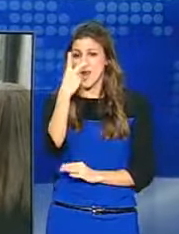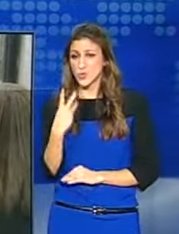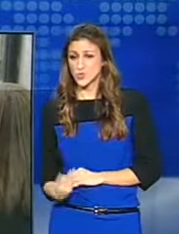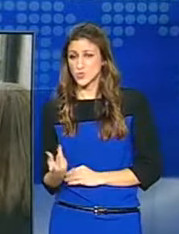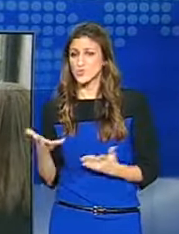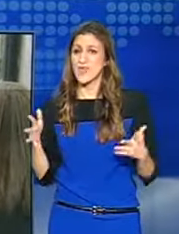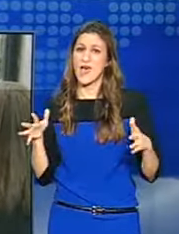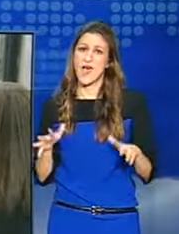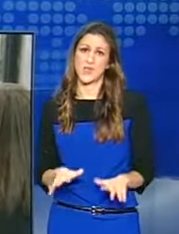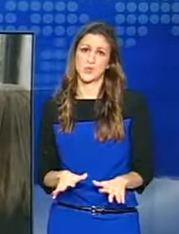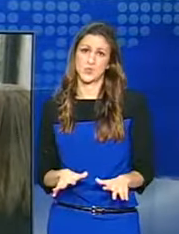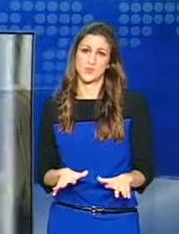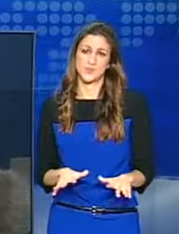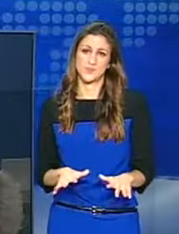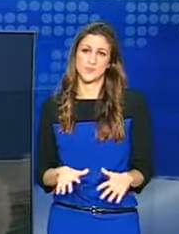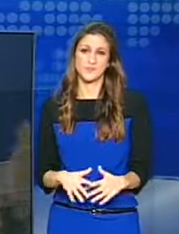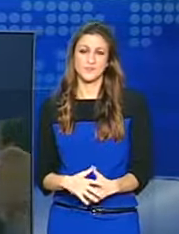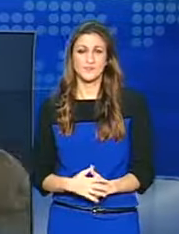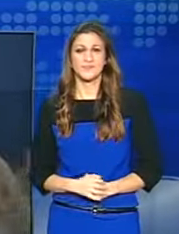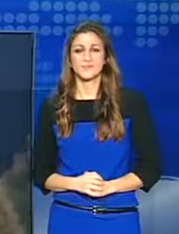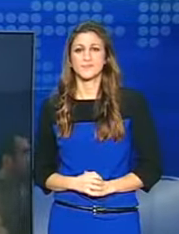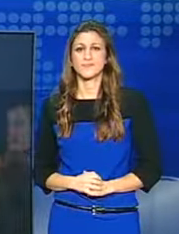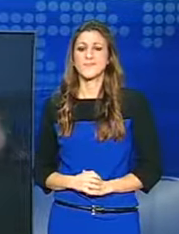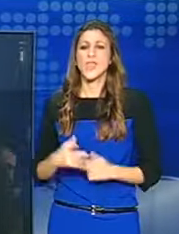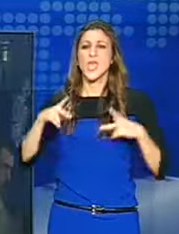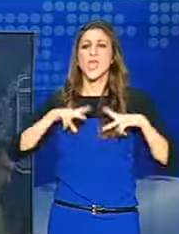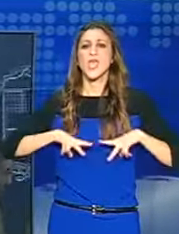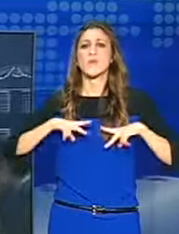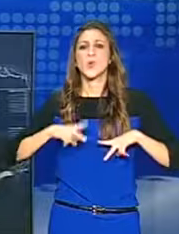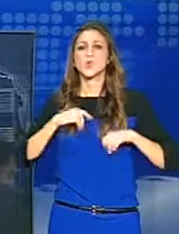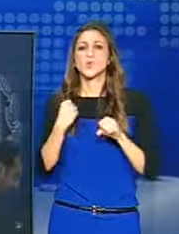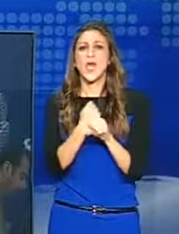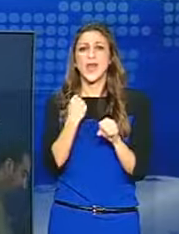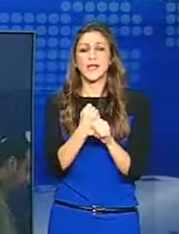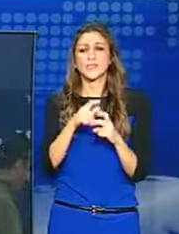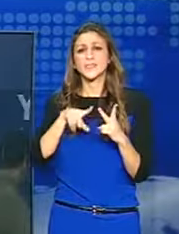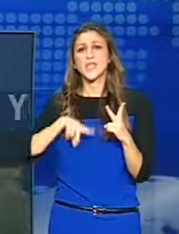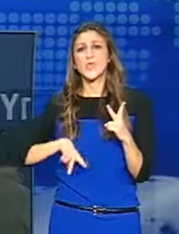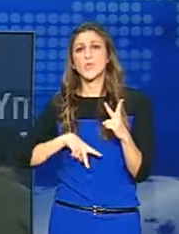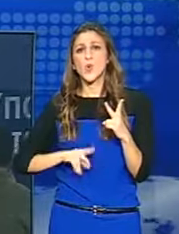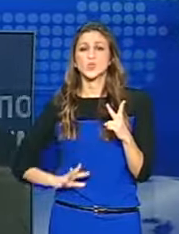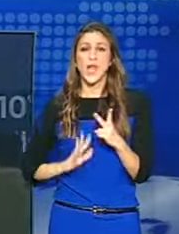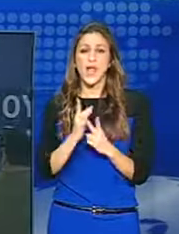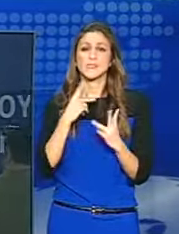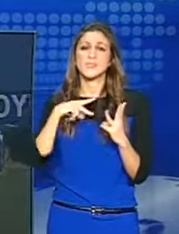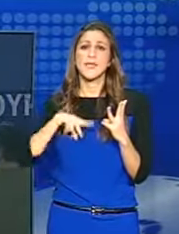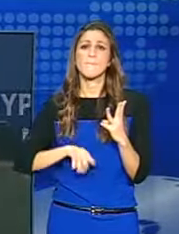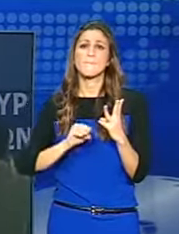πλέον είναι άνεργος το εθνικό σχέδιο δράσης για την καταπολέμηση της ανεργίας παρουσίασαν σήμερα οι υπουργοί εργασίας